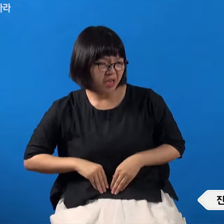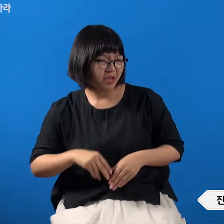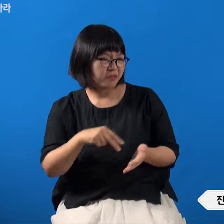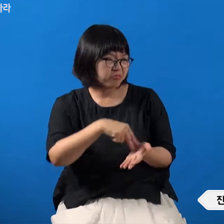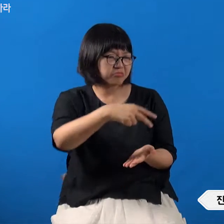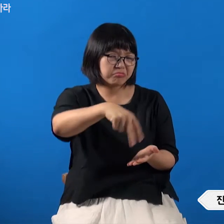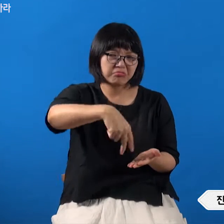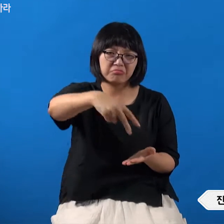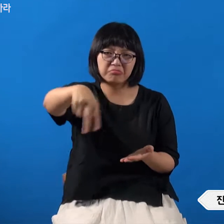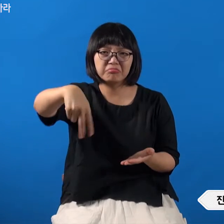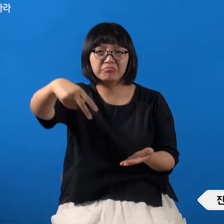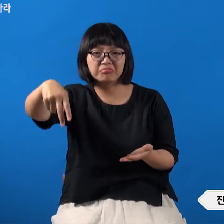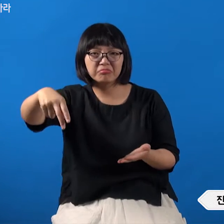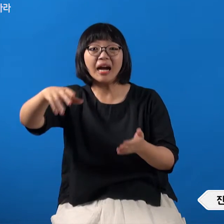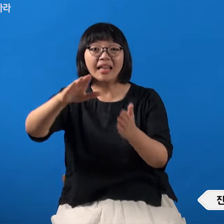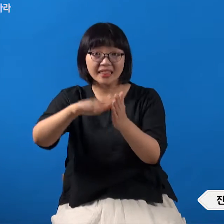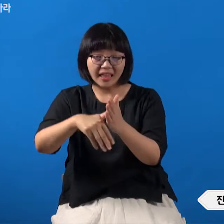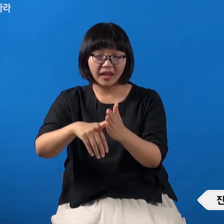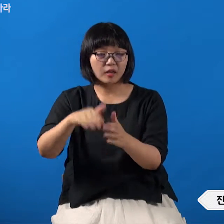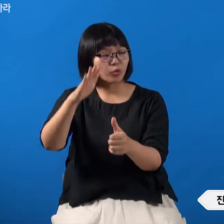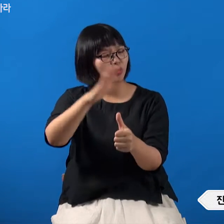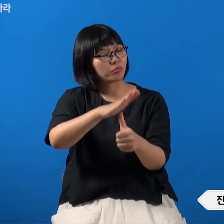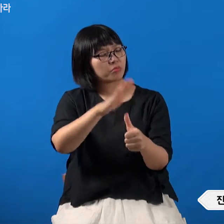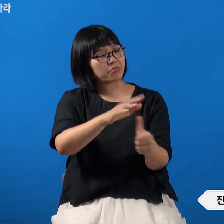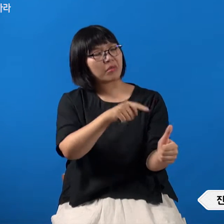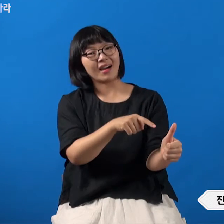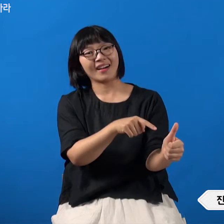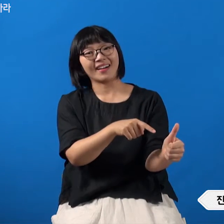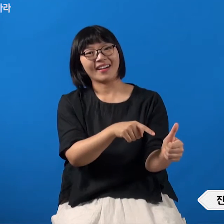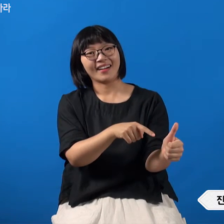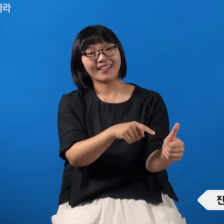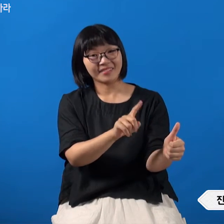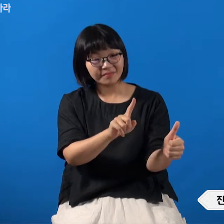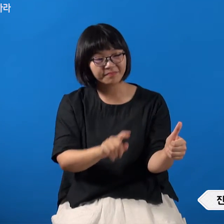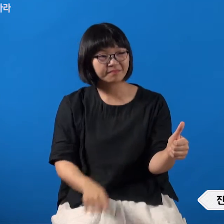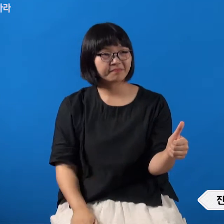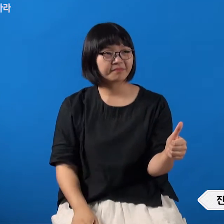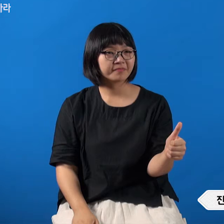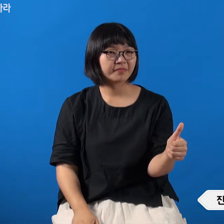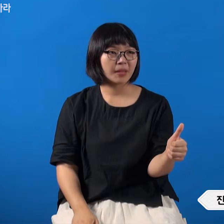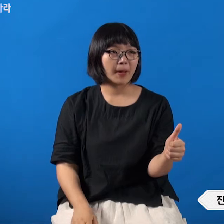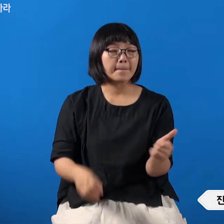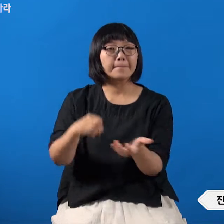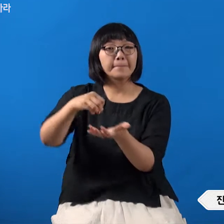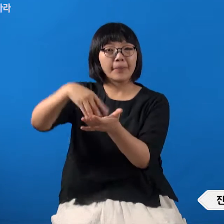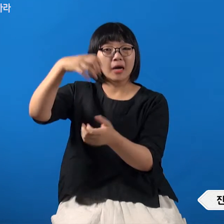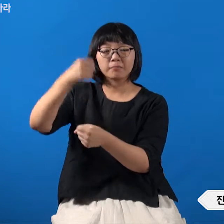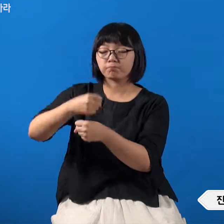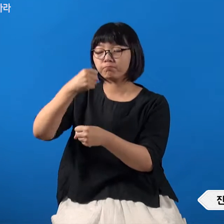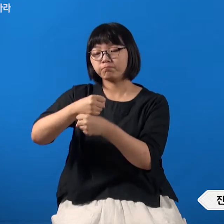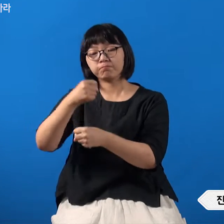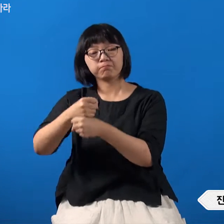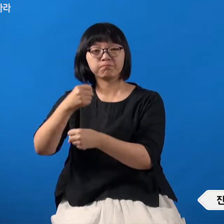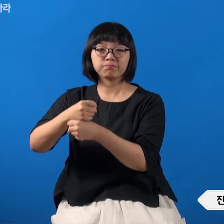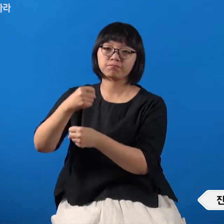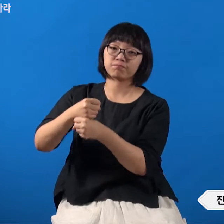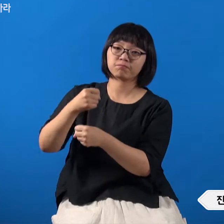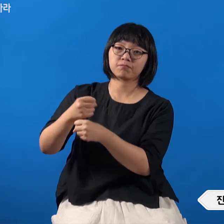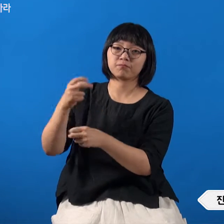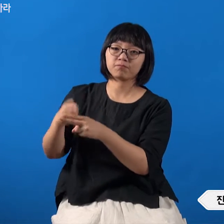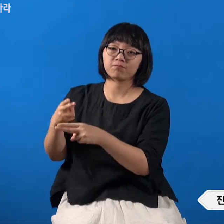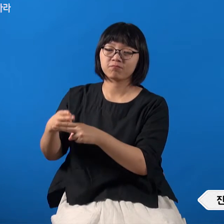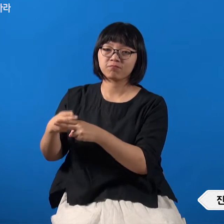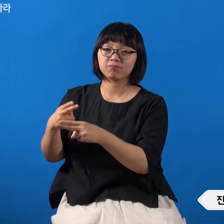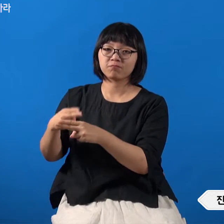한 아이가 김이 모락모락 나게 빵을 만들고 있는 베이커리 빵집 앞에서